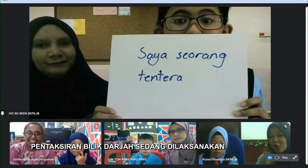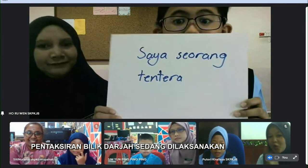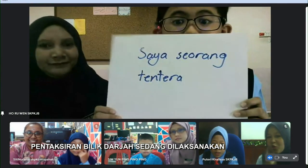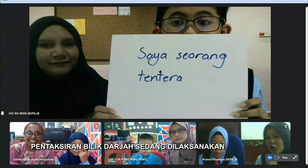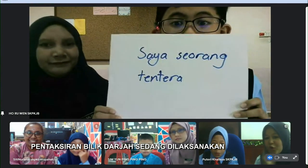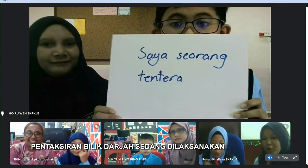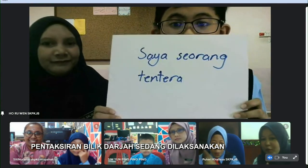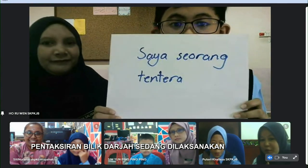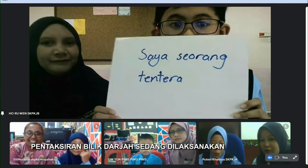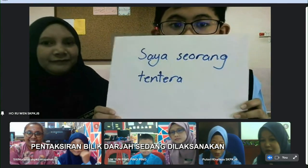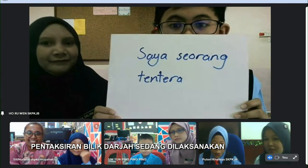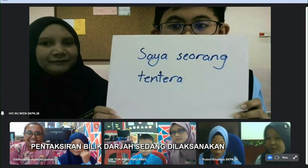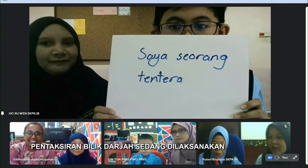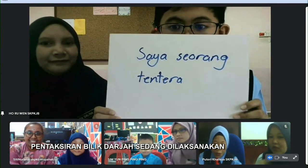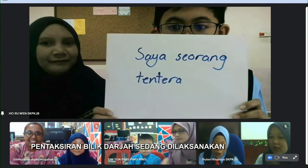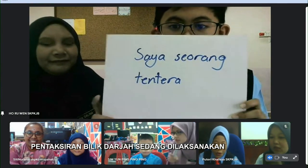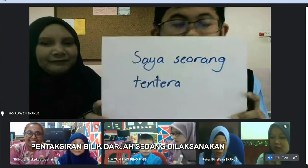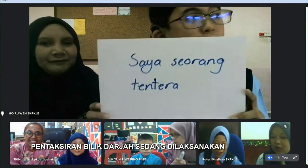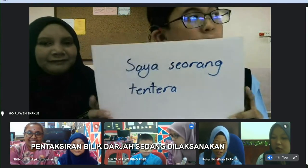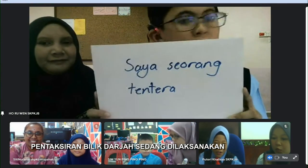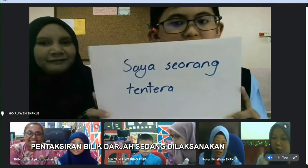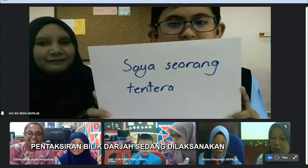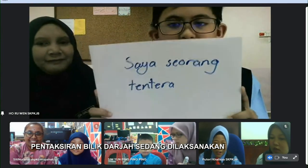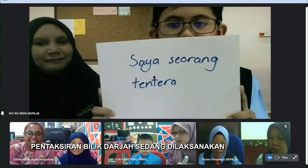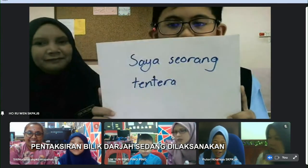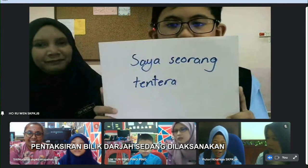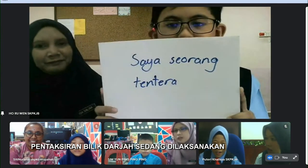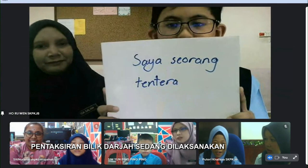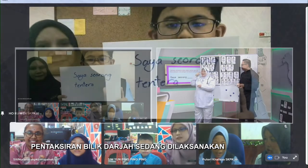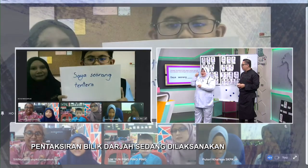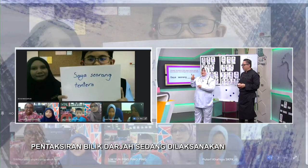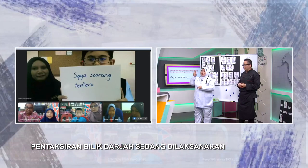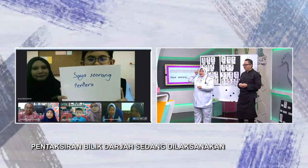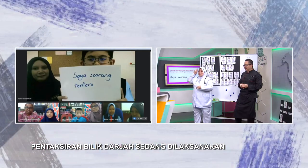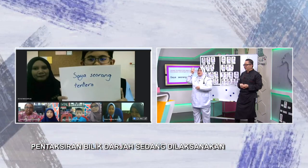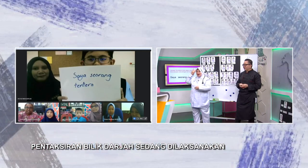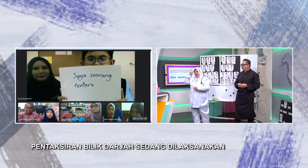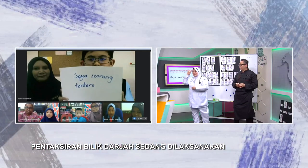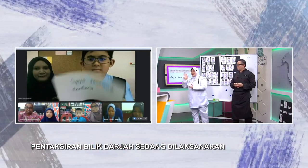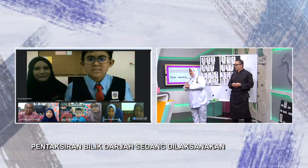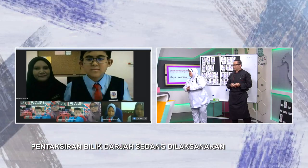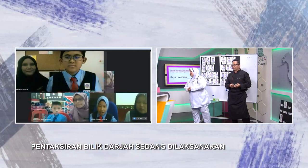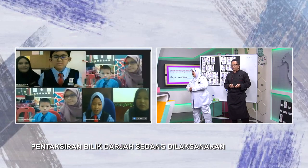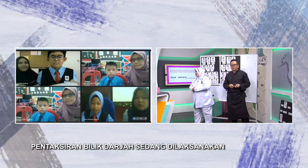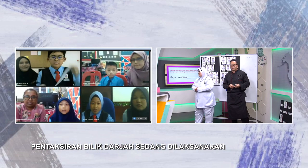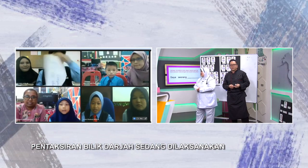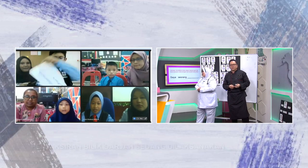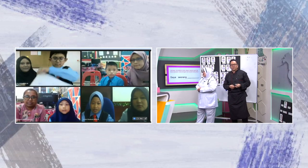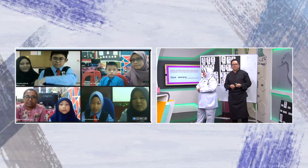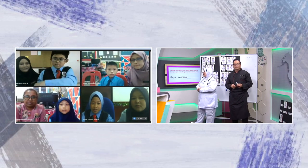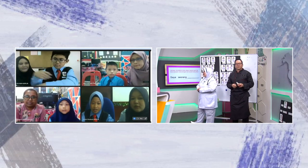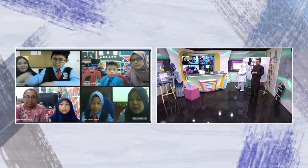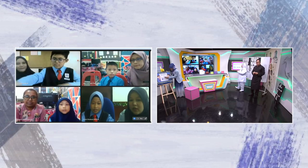Pandai. Saya seorang tentera bagus. Tentera. Okey. Oh, okay. Bagi satu mata pada Ruin. Okey, satu